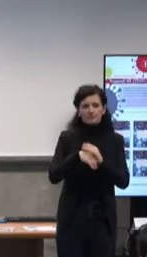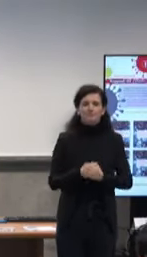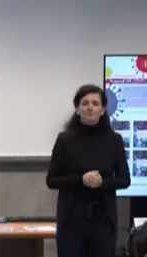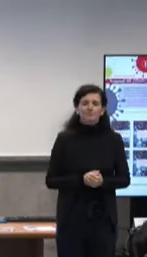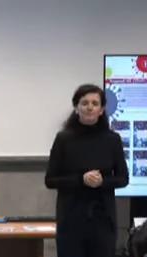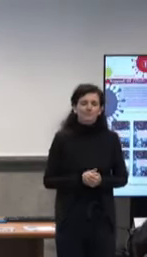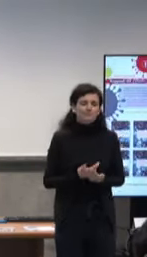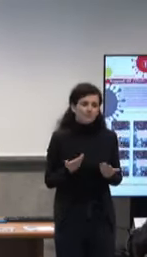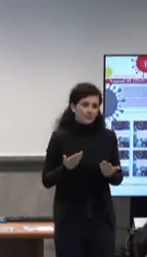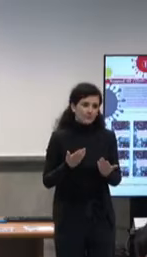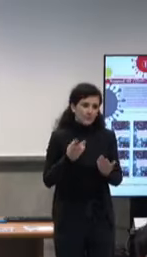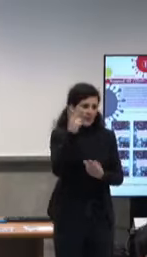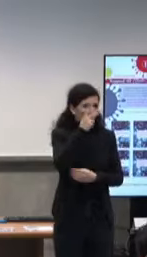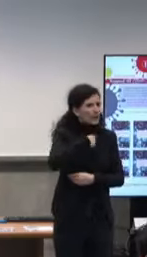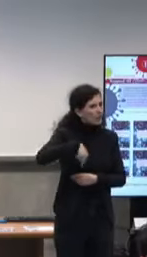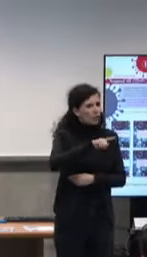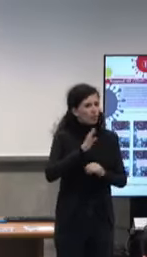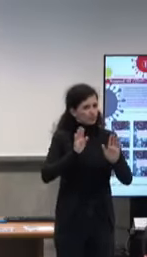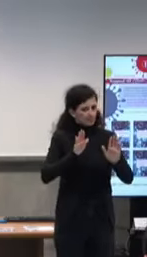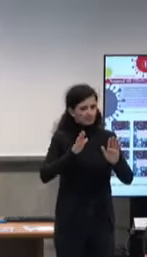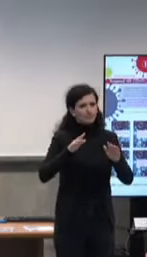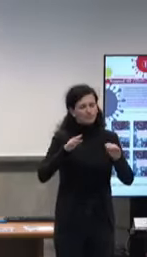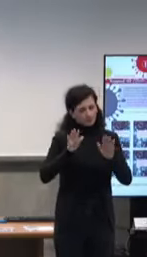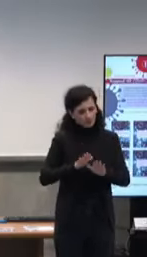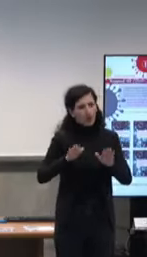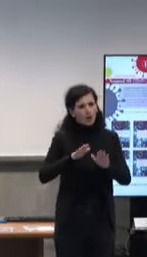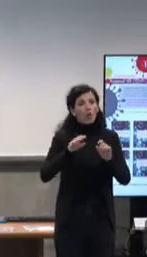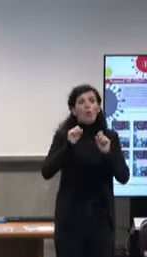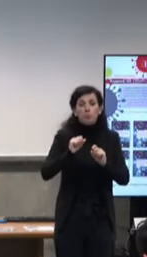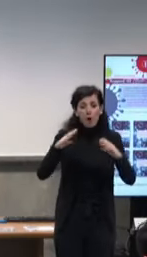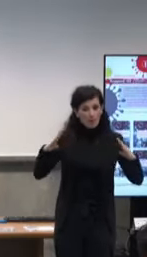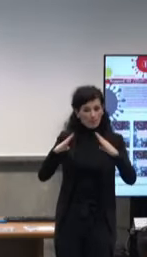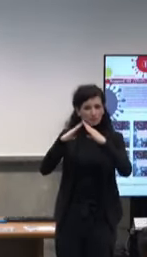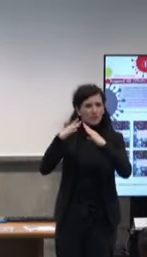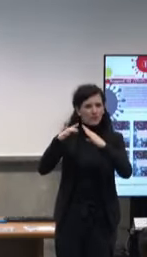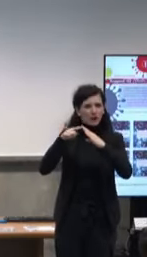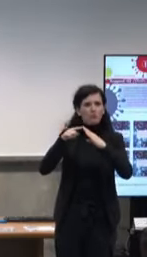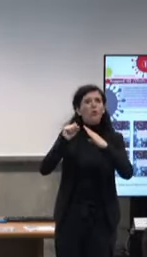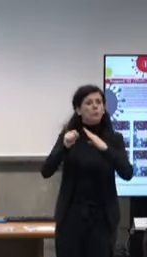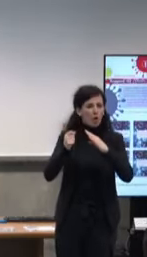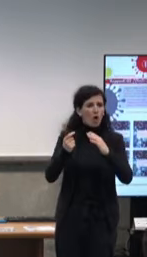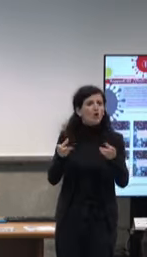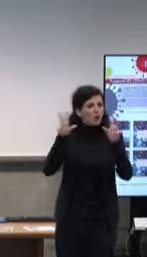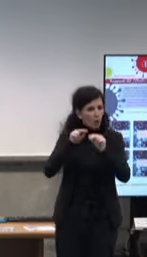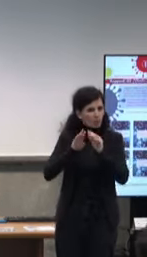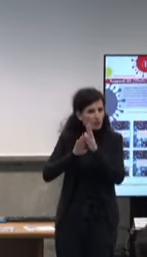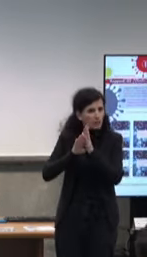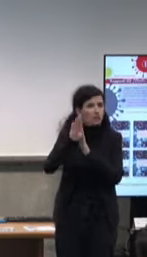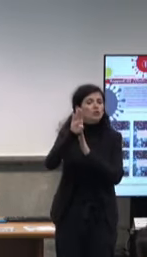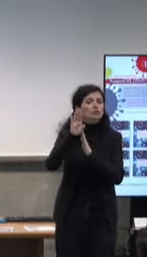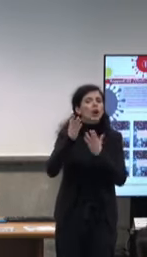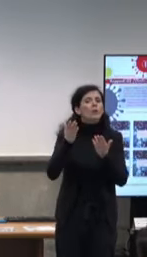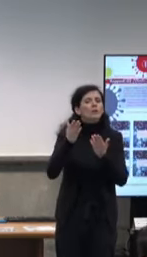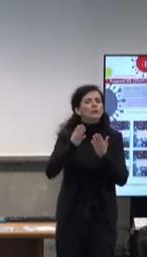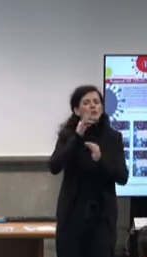dobbiamo essere anche molto cauti però ed al pianoro potrebbe anche ripartire la risalita sempre se molliamo quindi bisogna essere molto attenti il